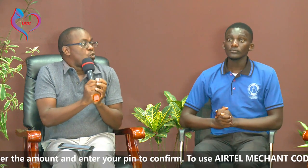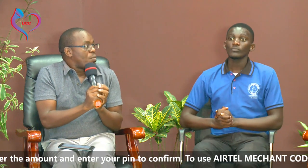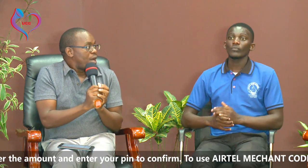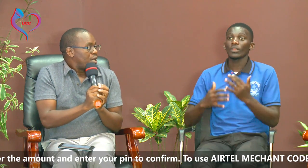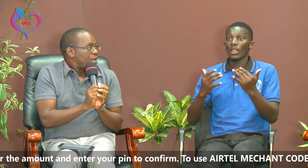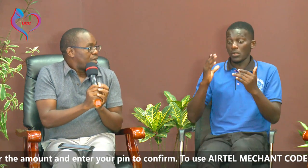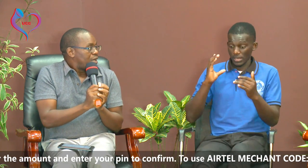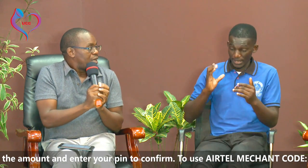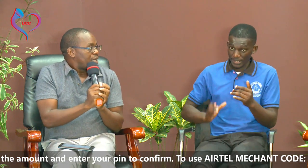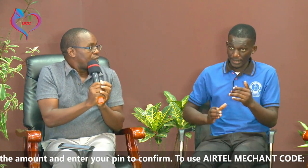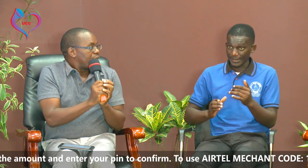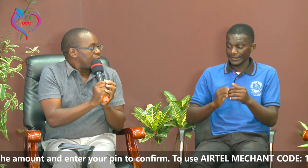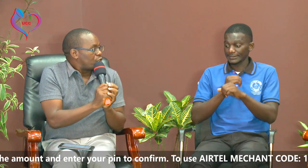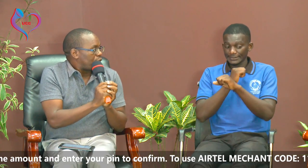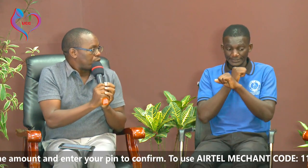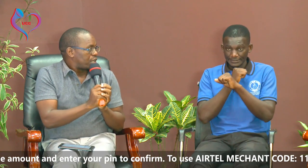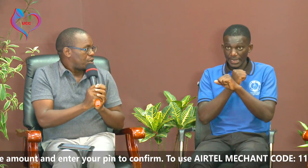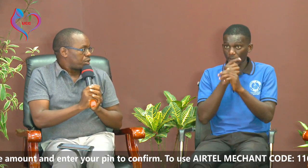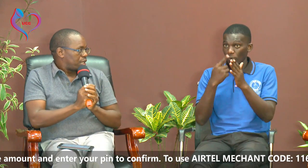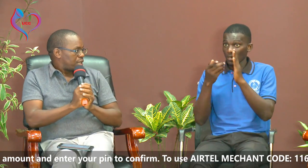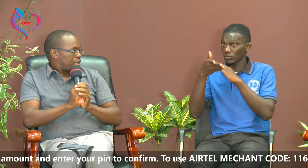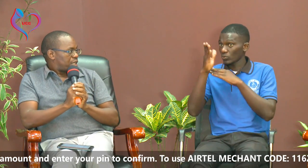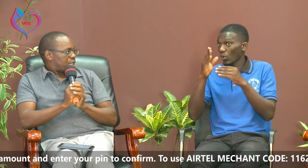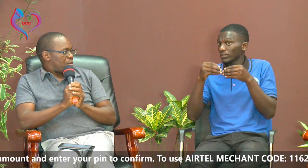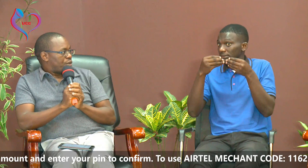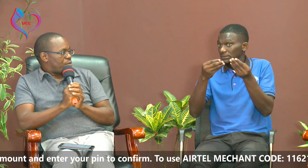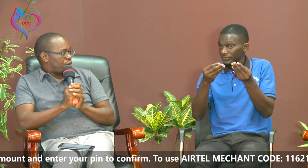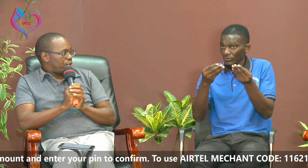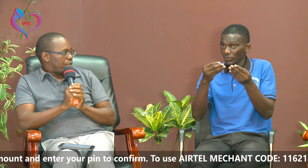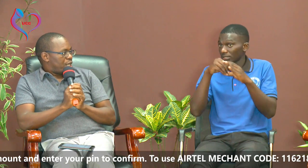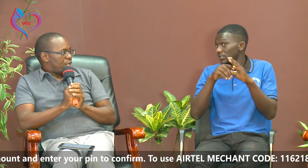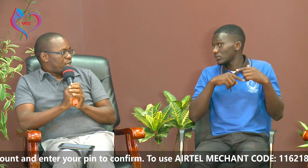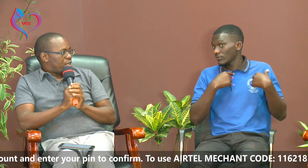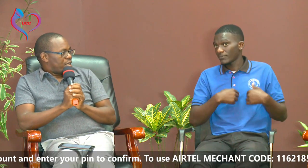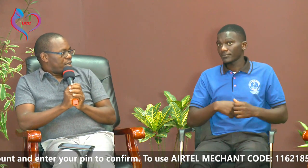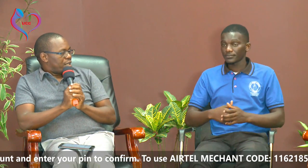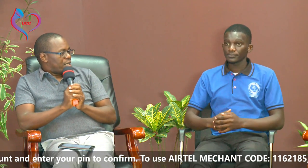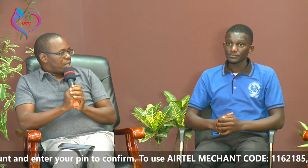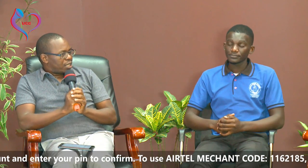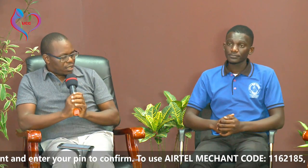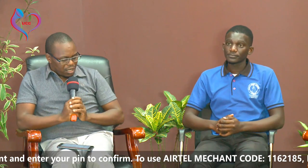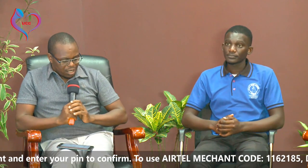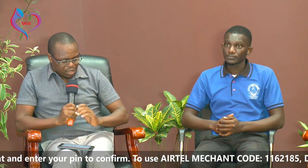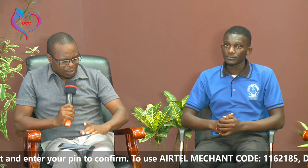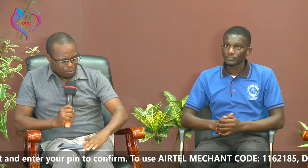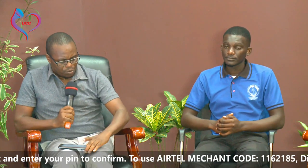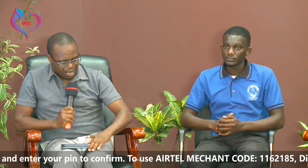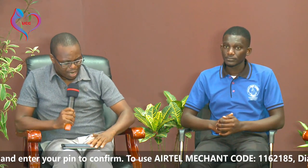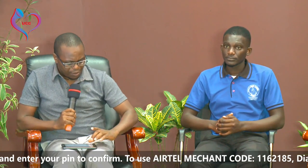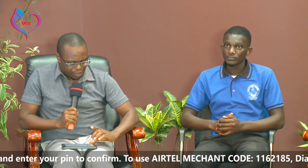ikuma echo Katonda chia kuteresa chia teka monda mungu amina kati sima nyimu lunia definition